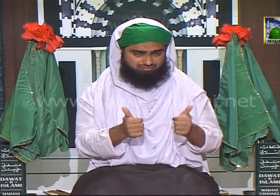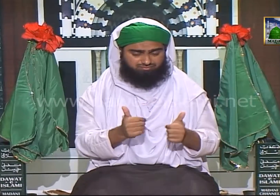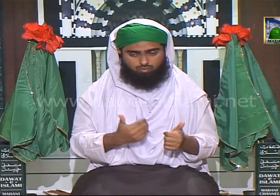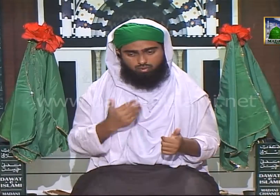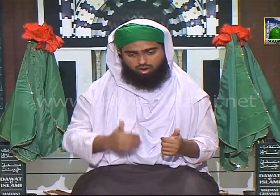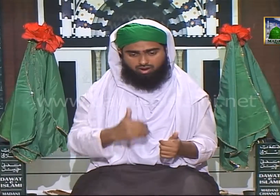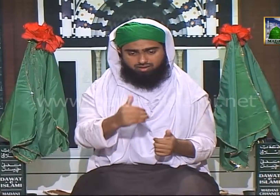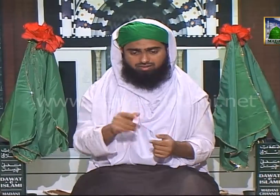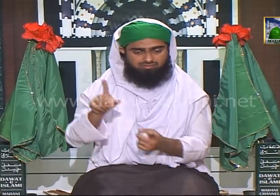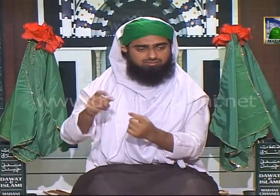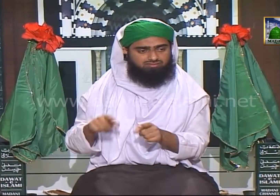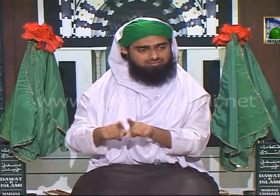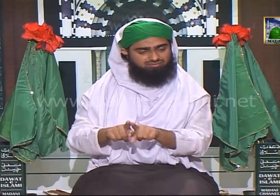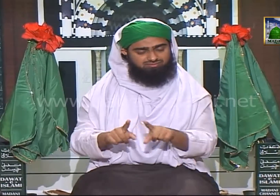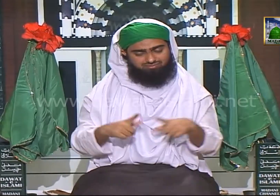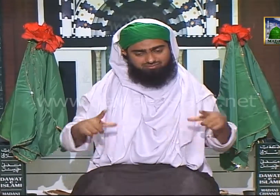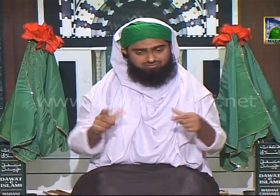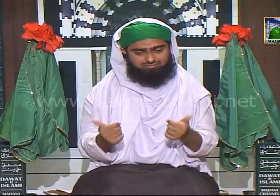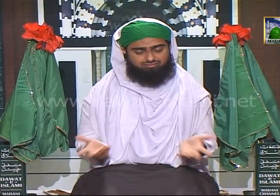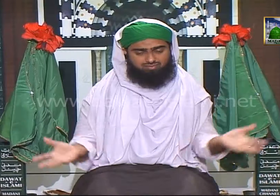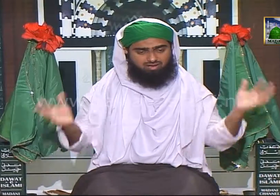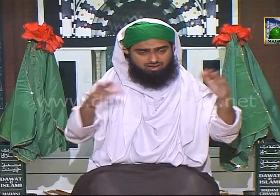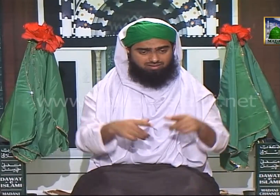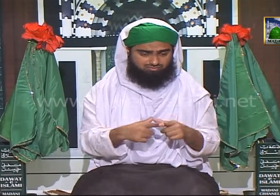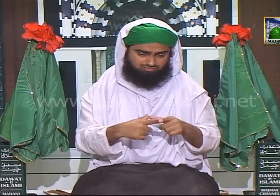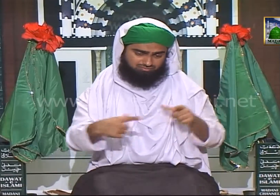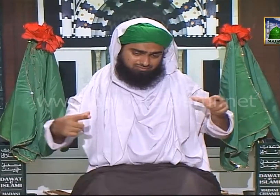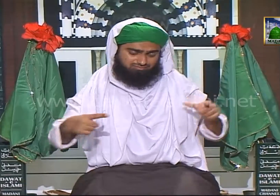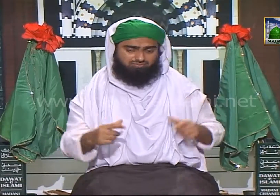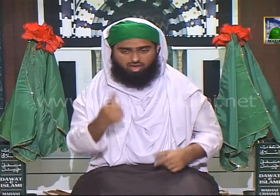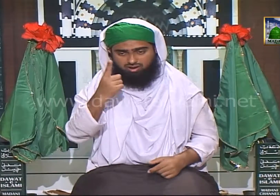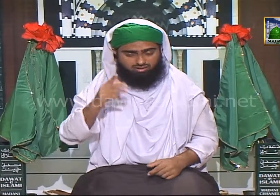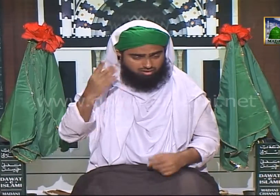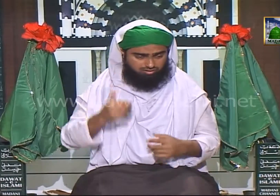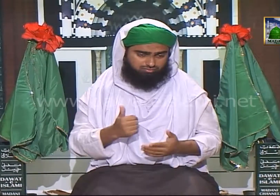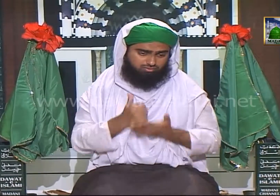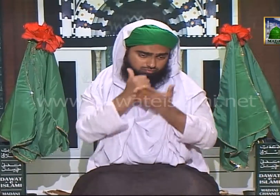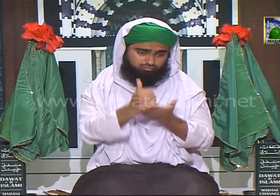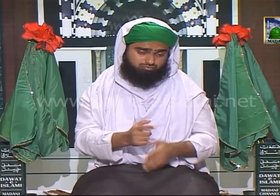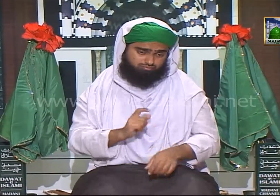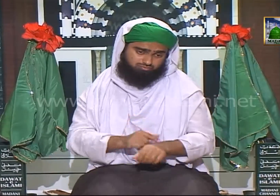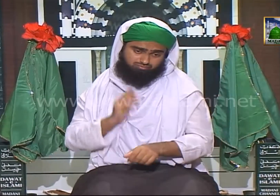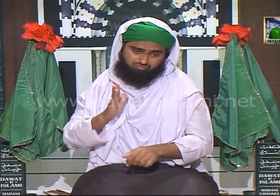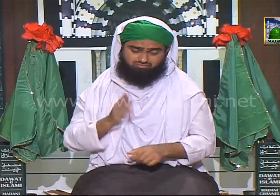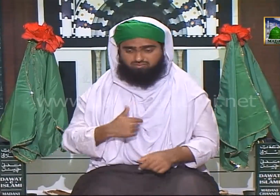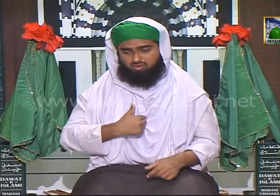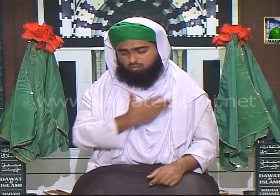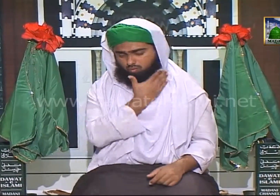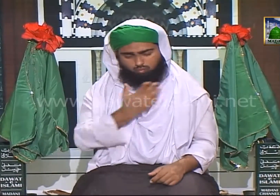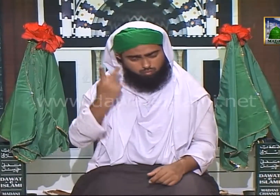شروع کر دے گا، اور یہ ہوتا ہی رہتا ہے۔ تو اس لیے مہربانی کر کے آپ، جب ایک اللہ نے آپ کو یہ موقع دیا، اس کو ضائع نہ کریں۔ میری